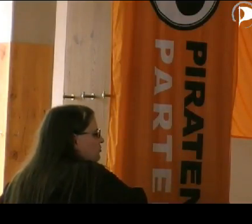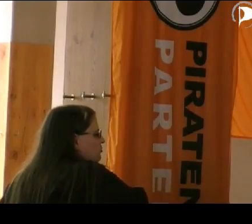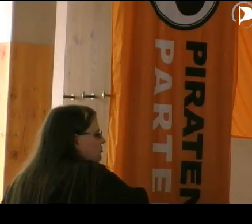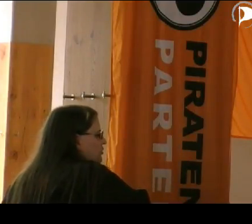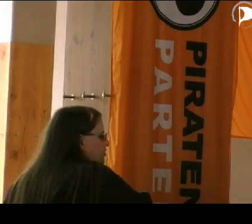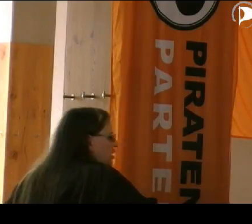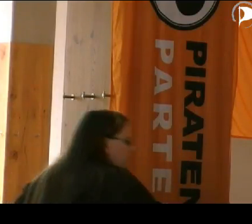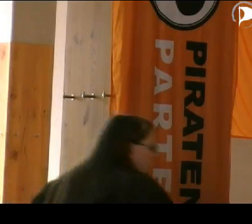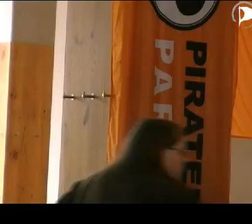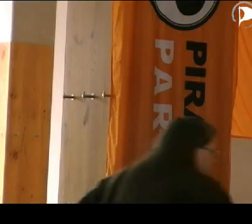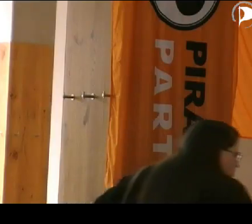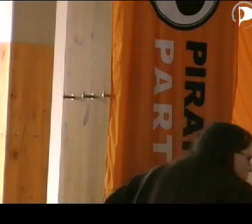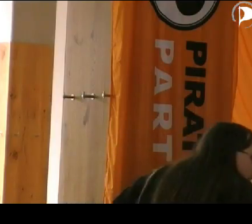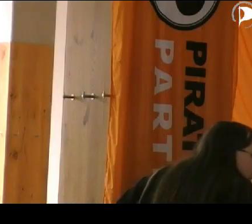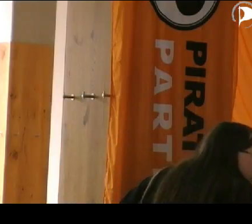wir haben